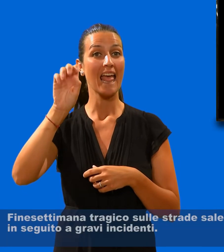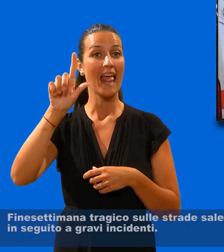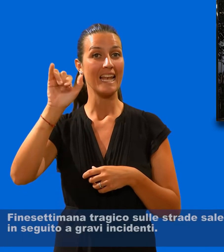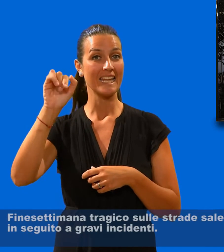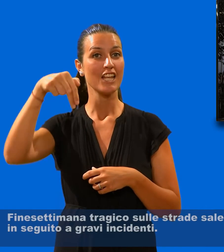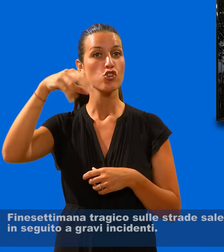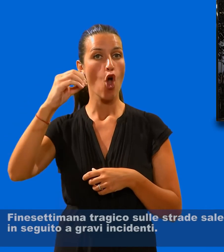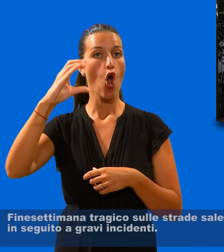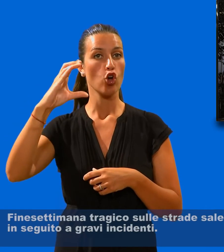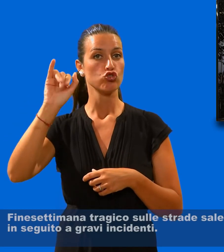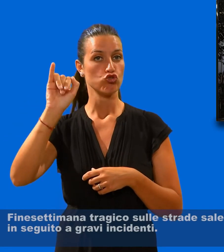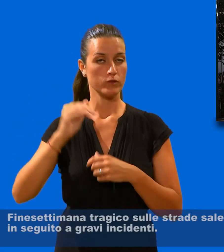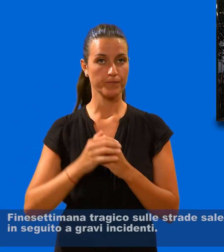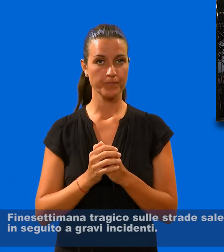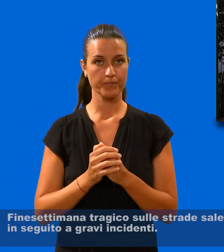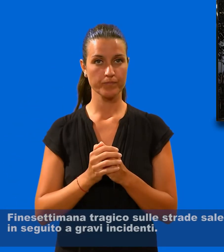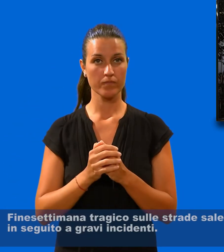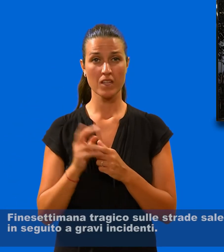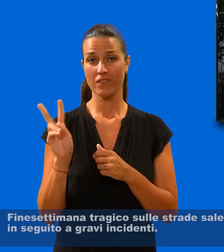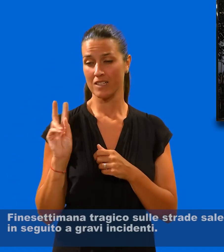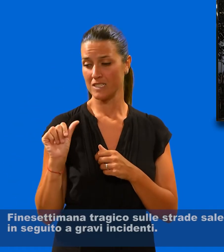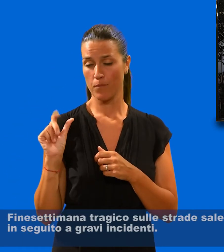fine settimana tragico sulle strade salentine